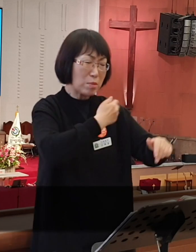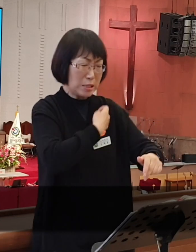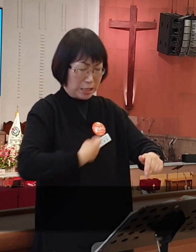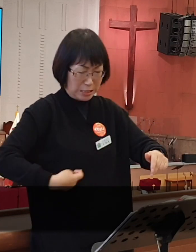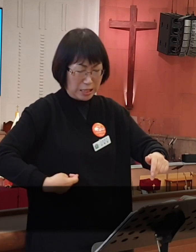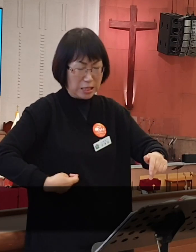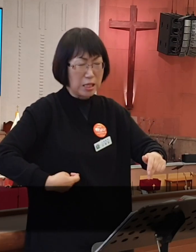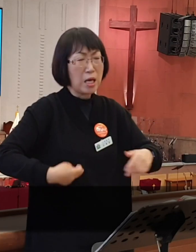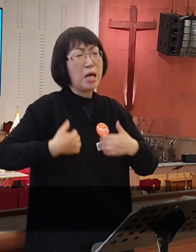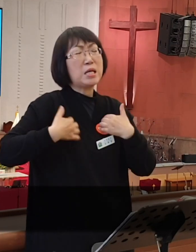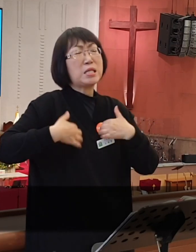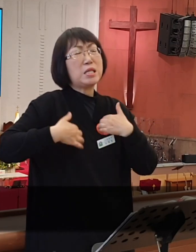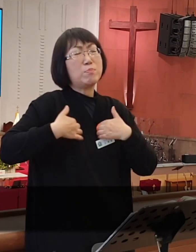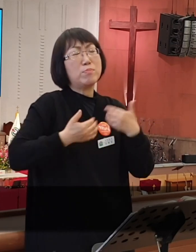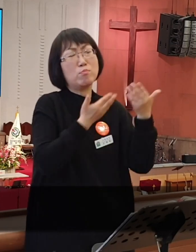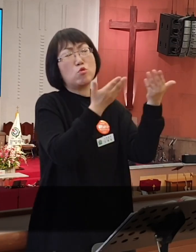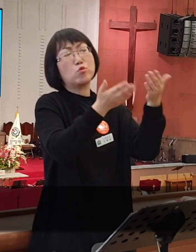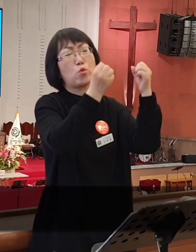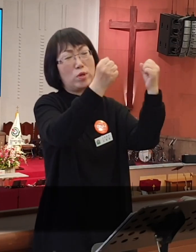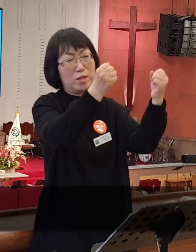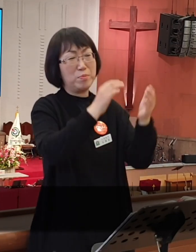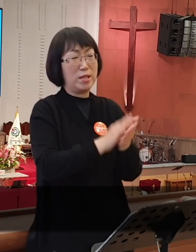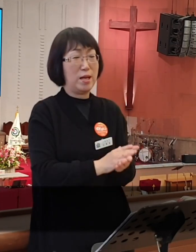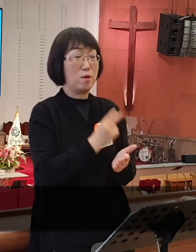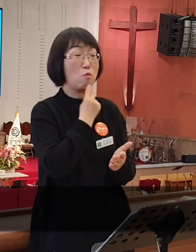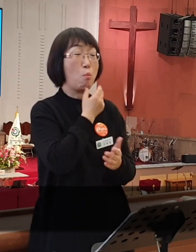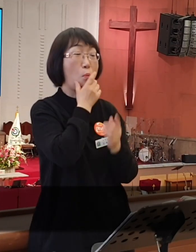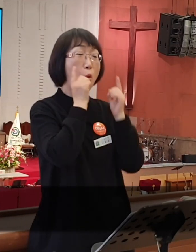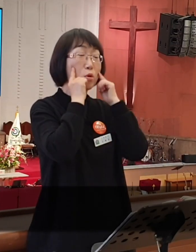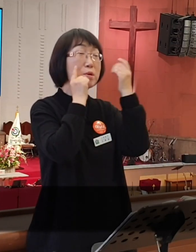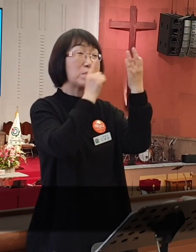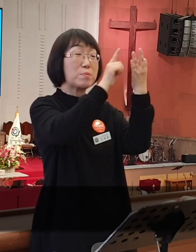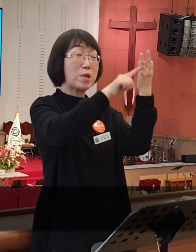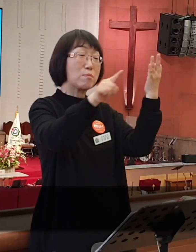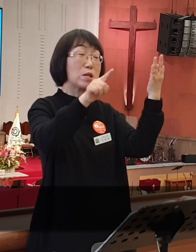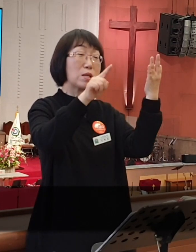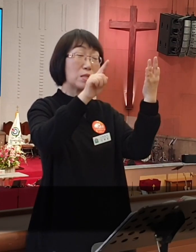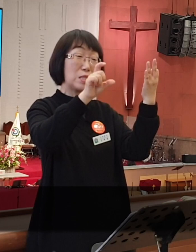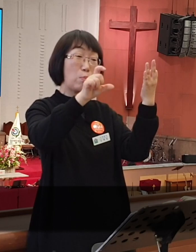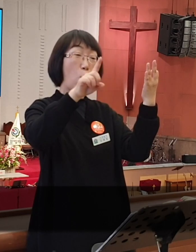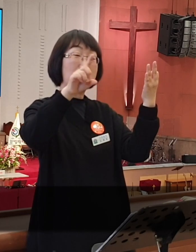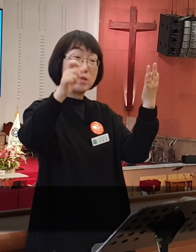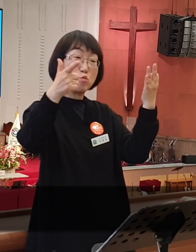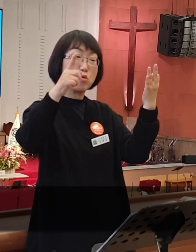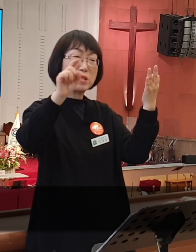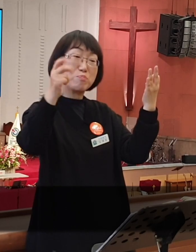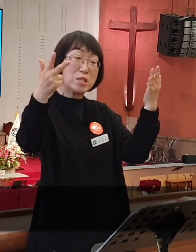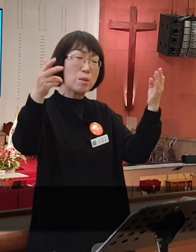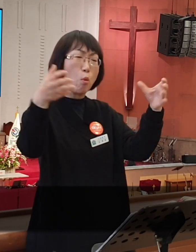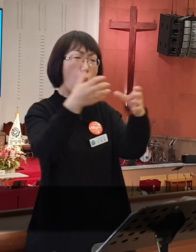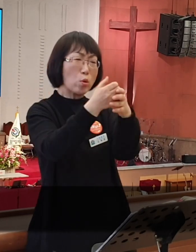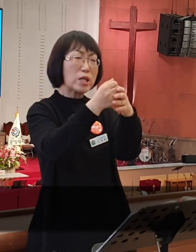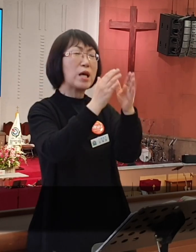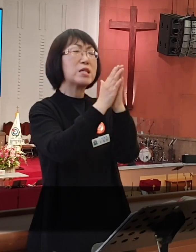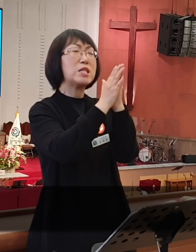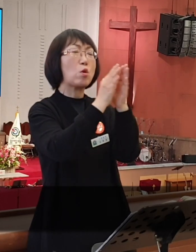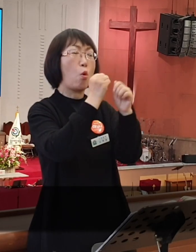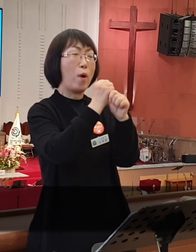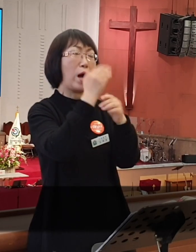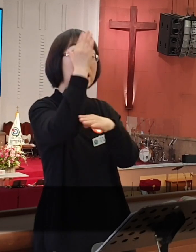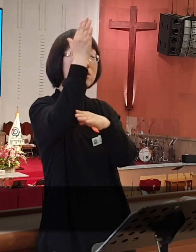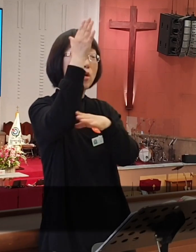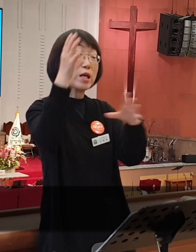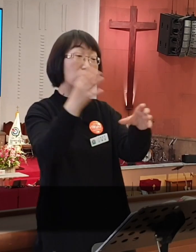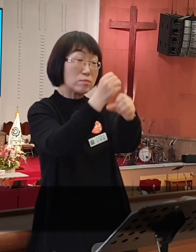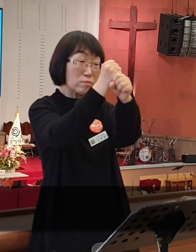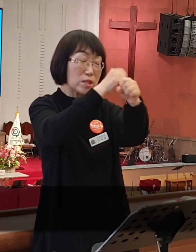제자들에게 기쁨을 주고 계십니다. 요한복음 14장부터 14, 15, 16, 17이 몽땅 다 하나의 기도와 하나의